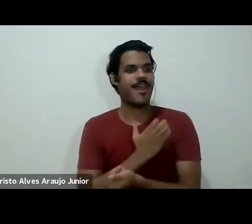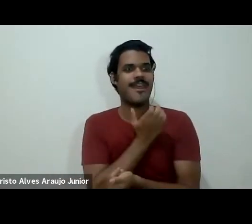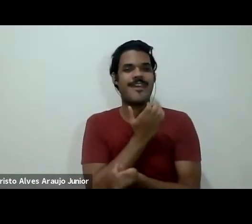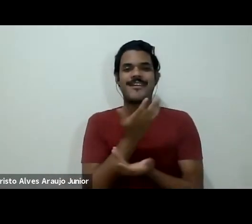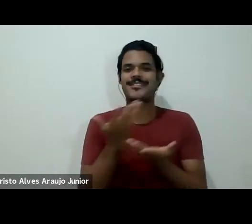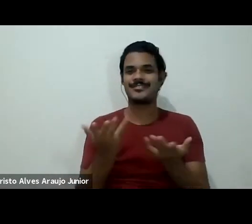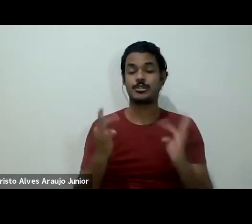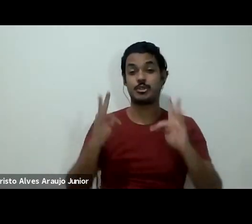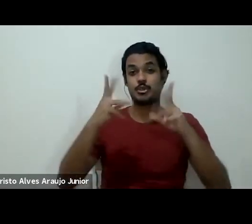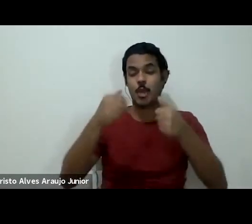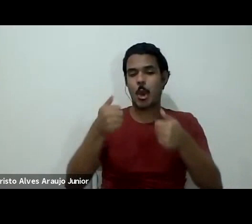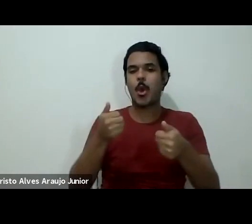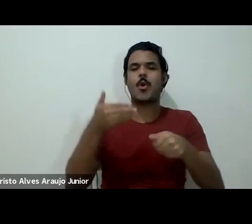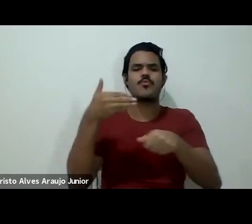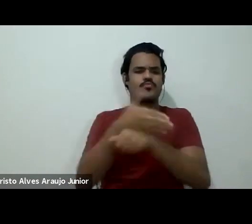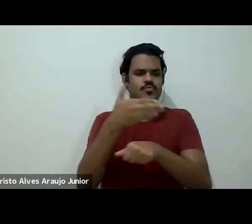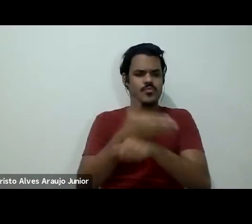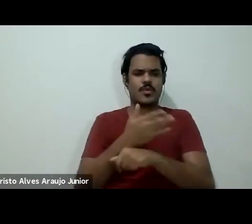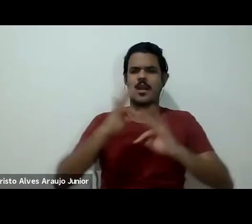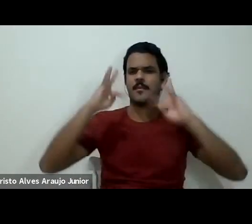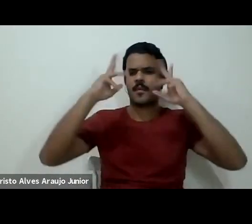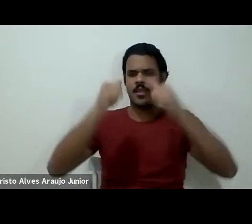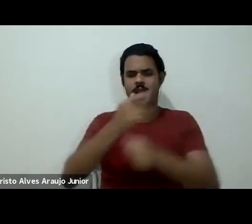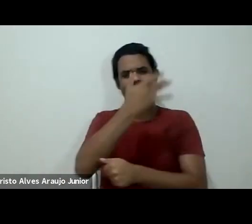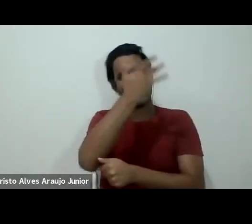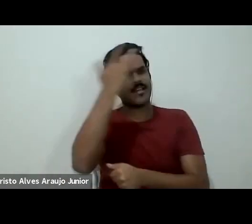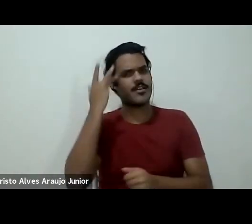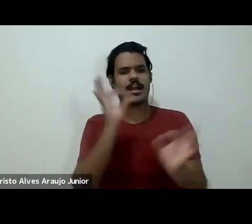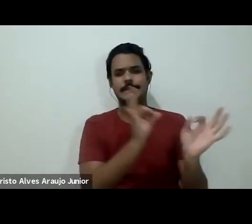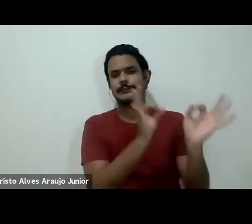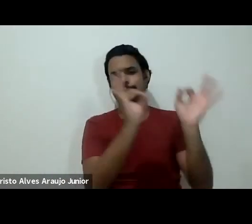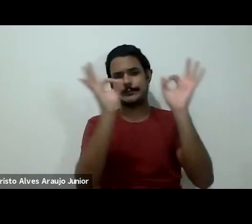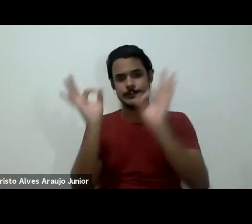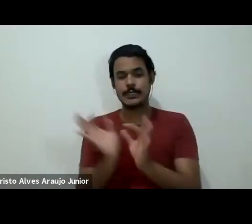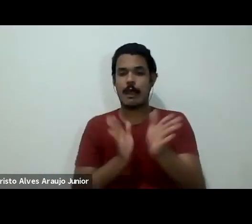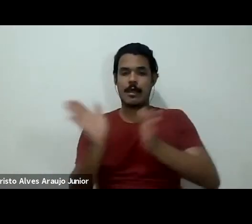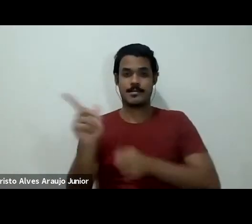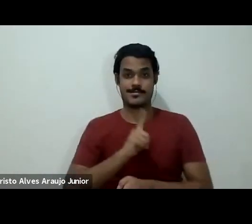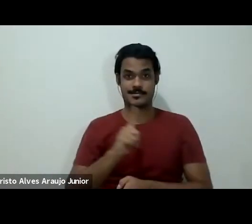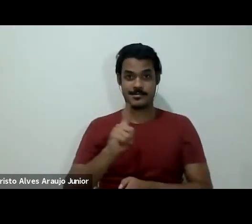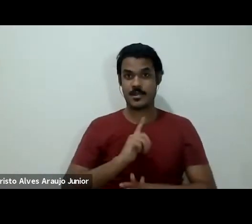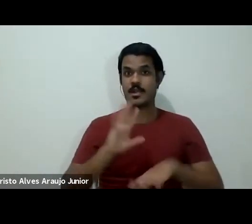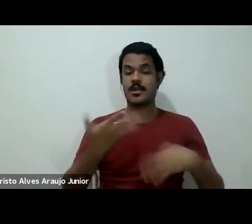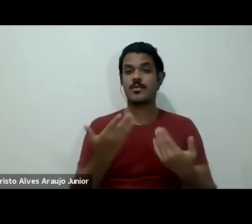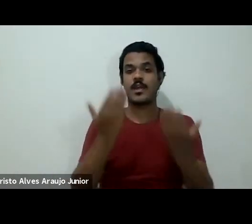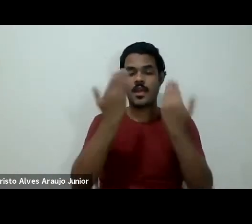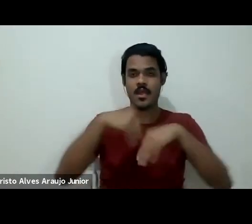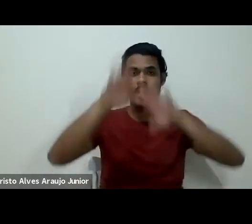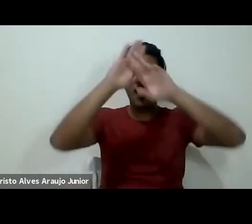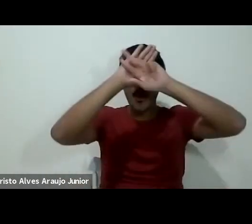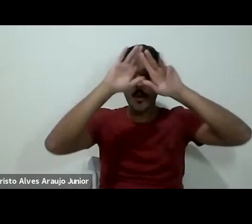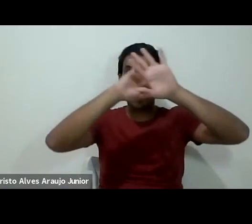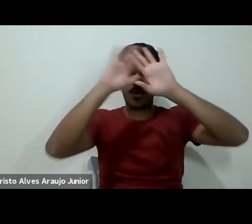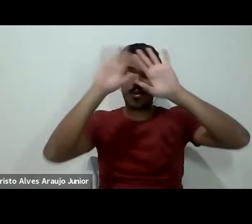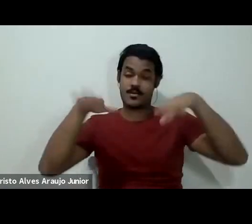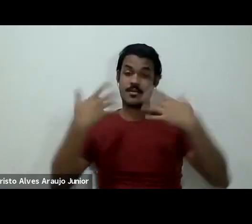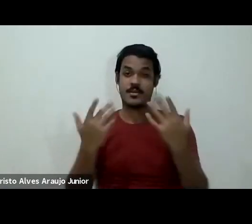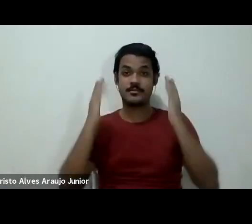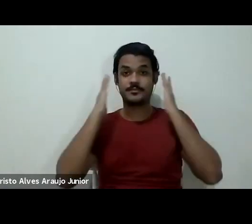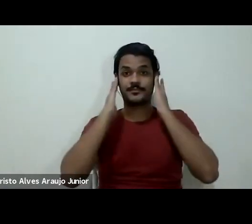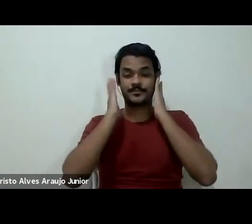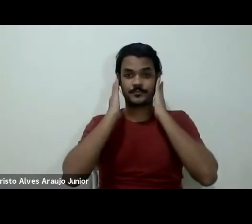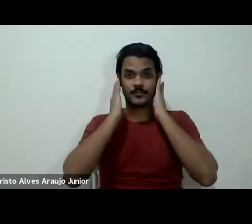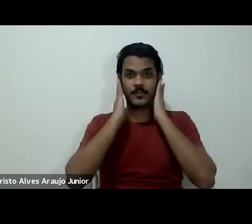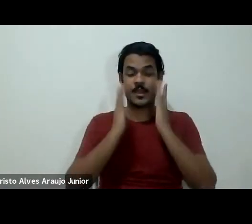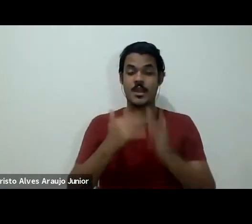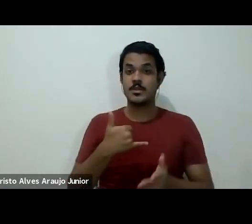Todos podem assistir o Euriqui com acessibilidade, que é o Euriqui. Isso me enriquece muito enquanto pessoa, enquanto